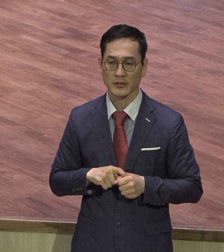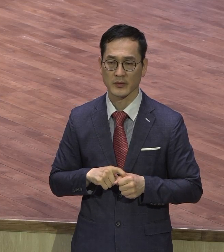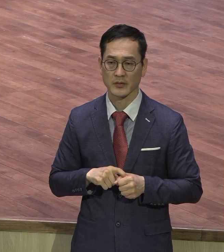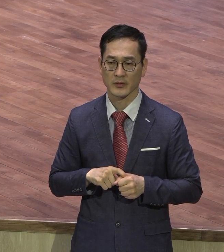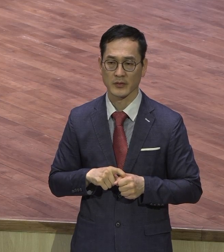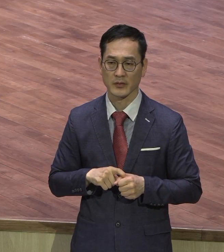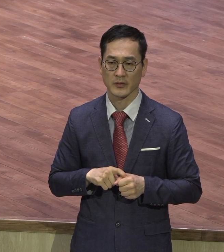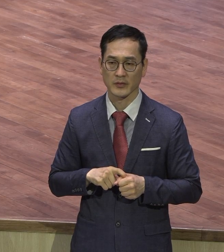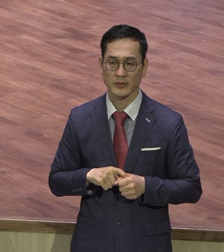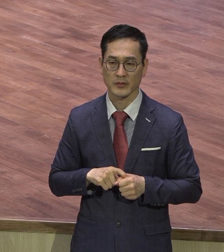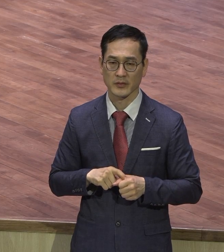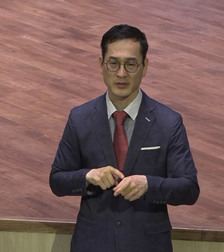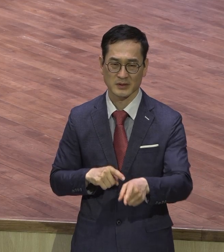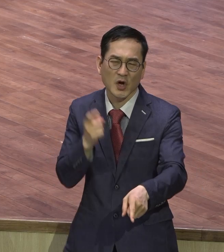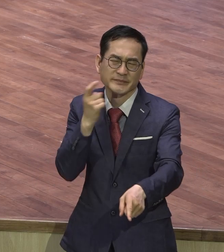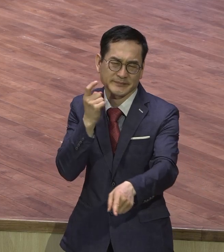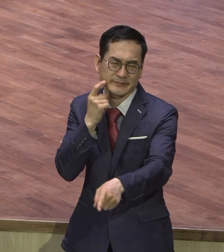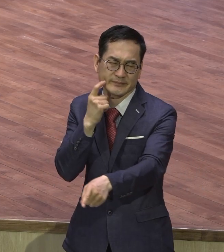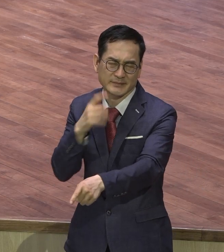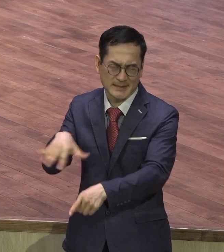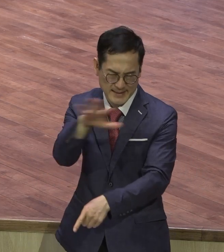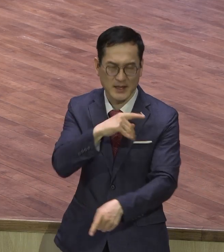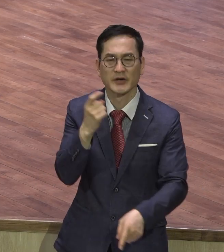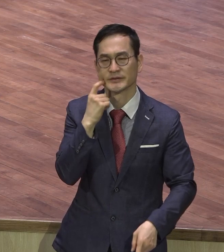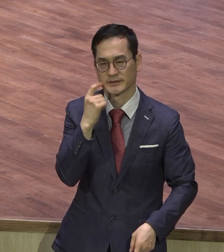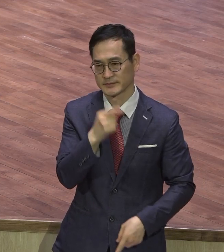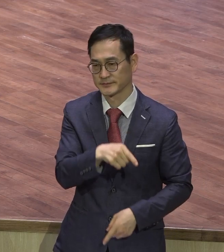이거 다 참된 신앙 아니란 얘기.